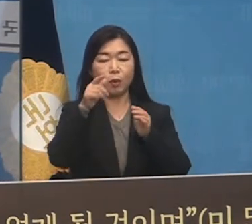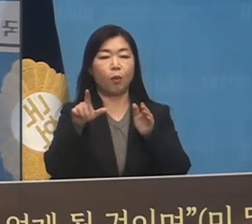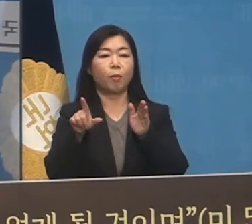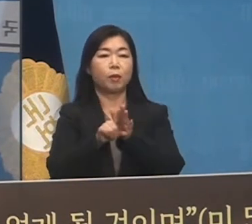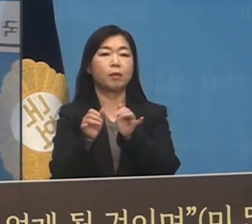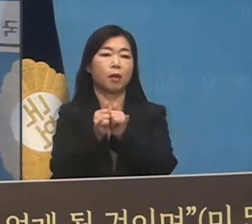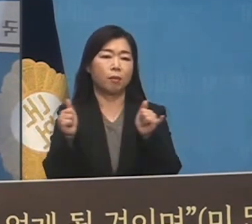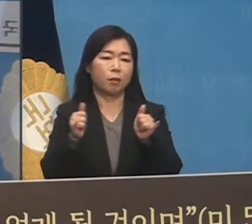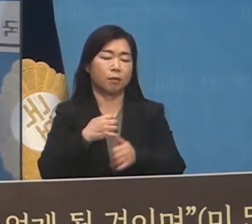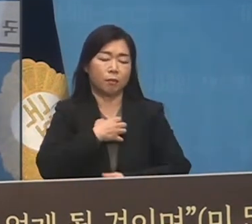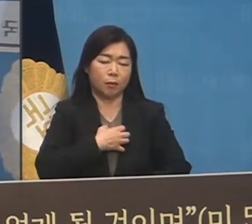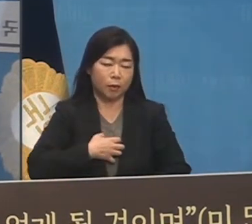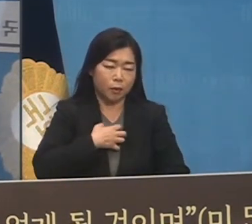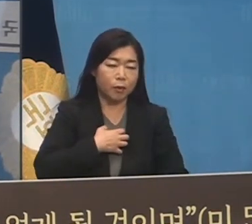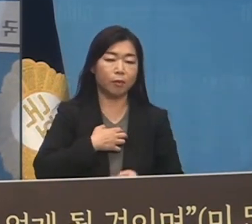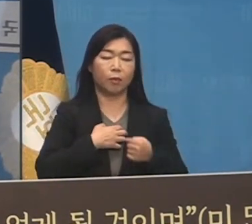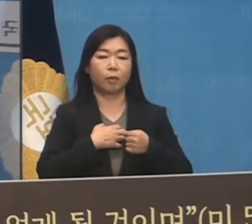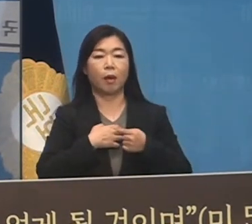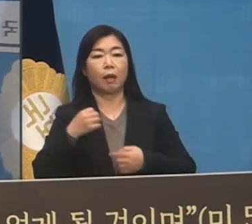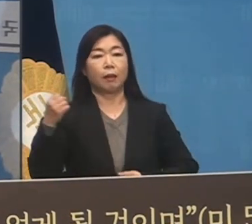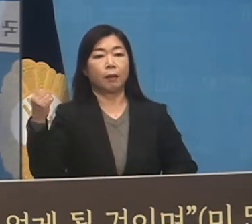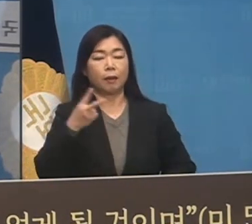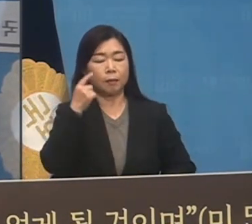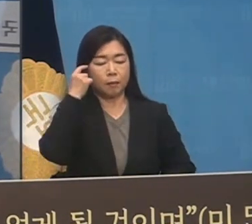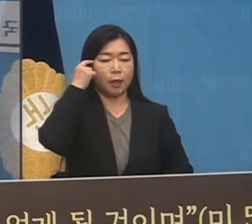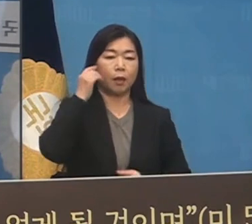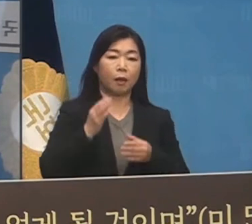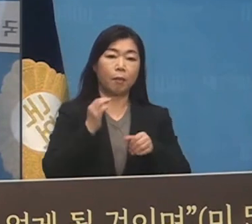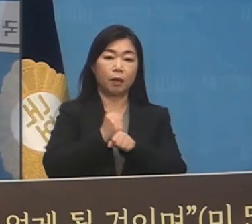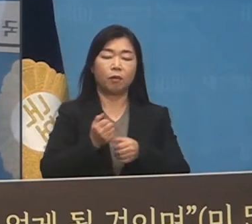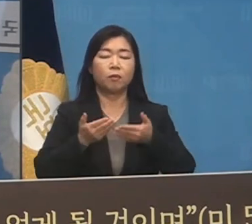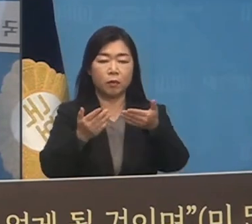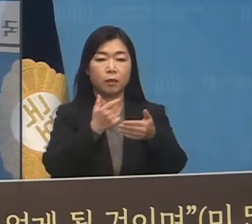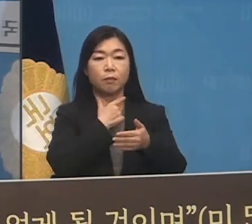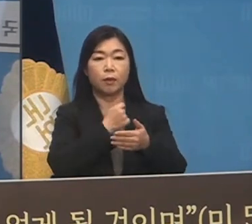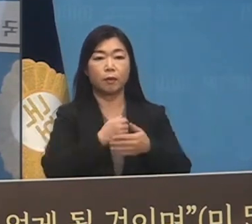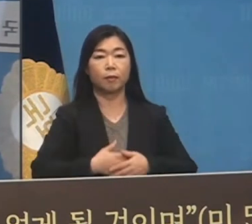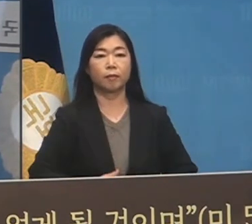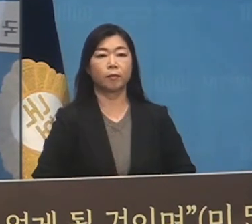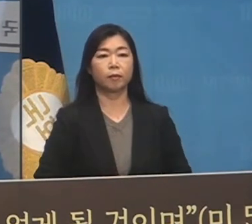기독인의 우한 의식을 다시 일깨우고자 한다.